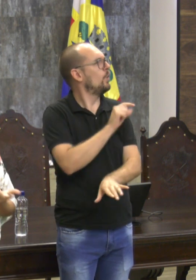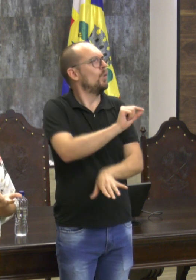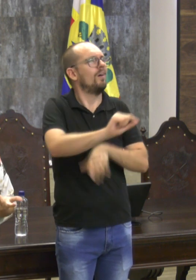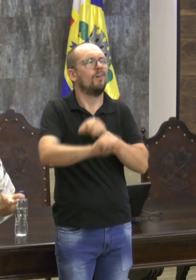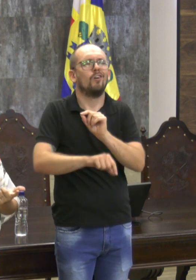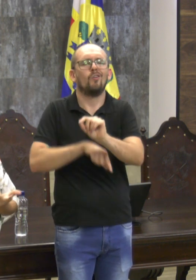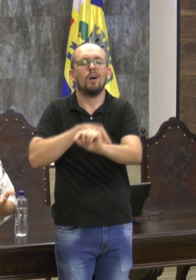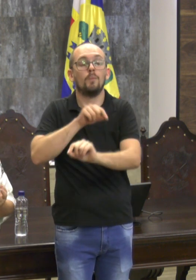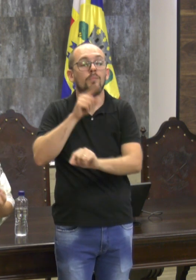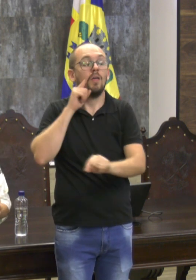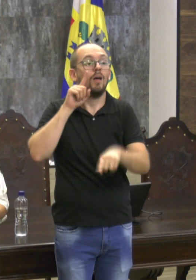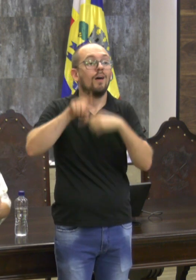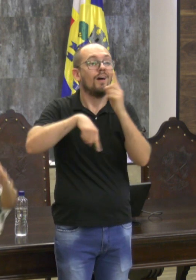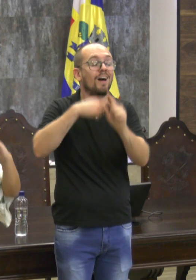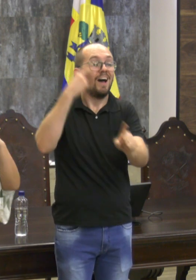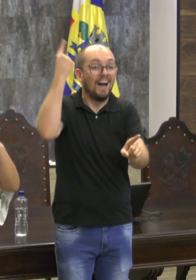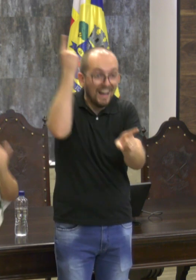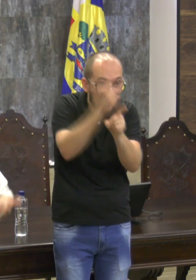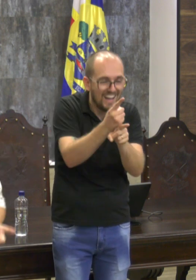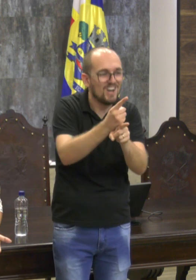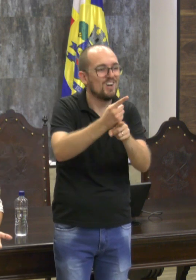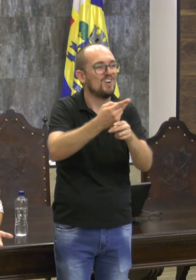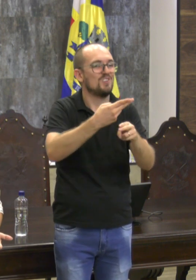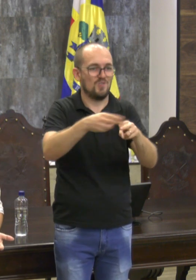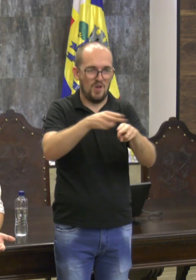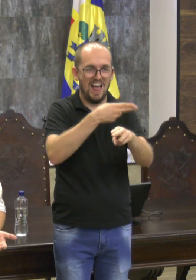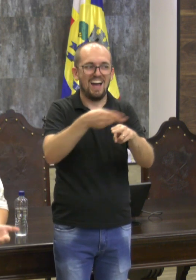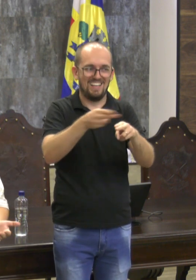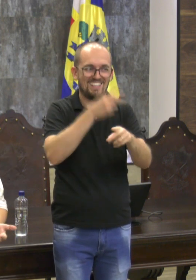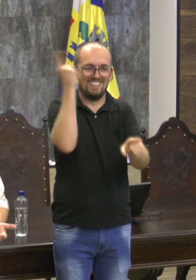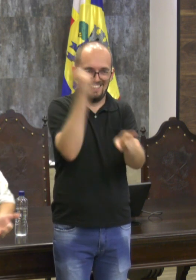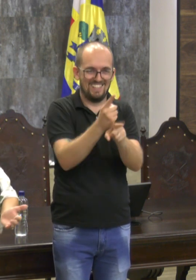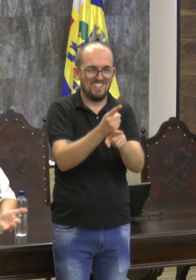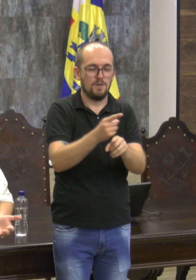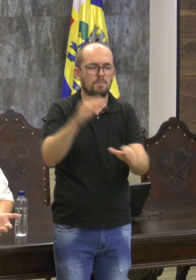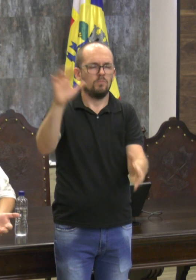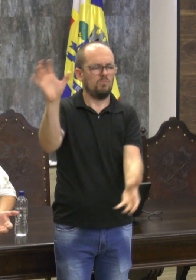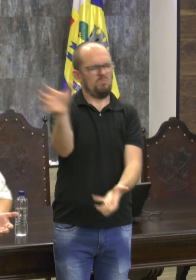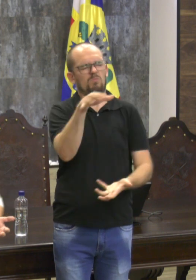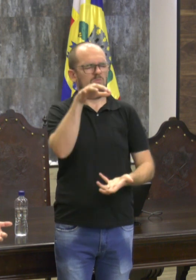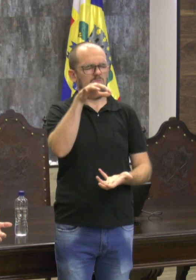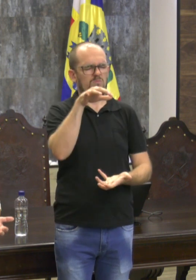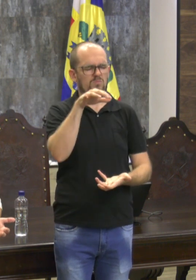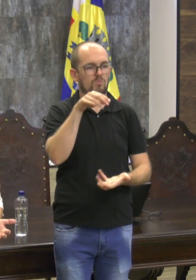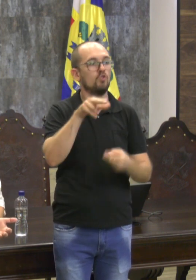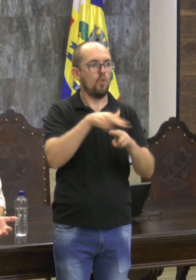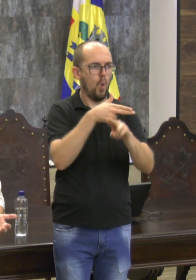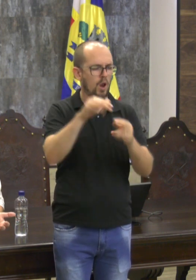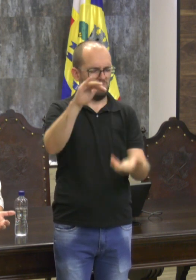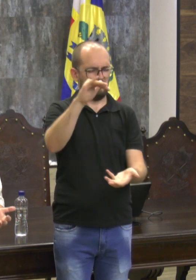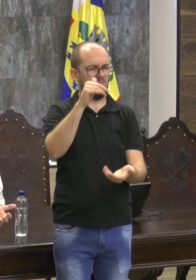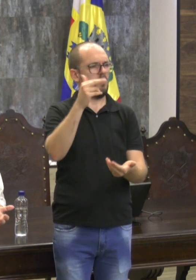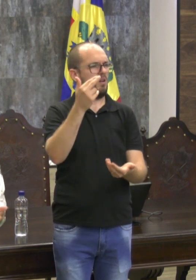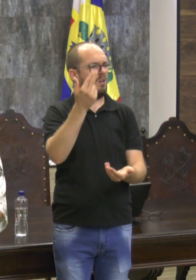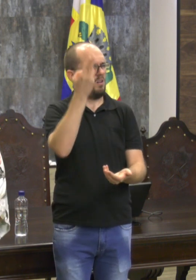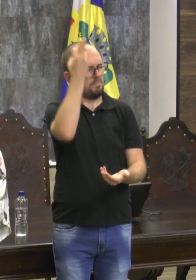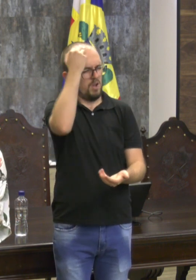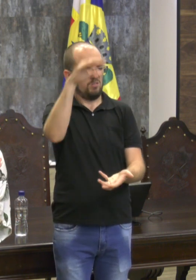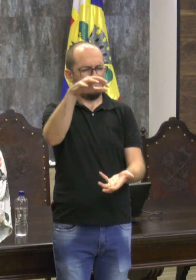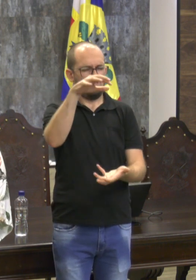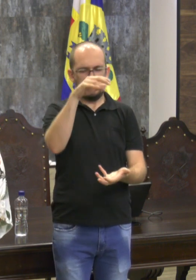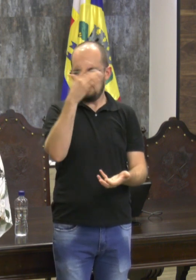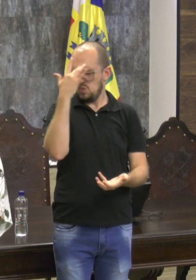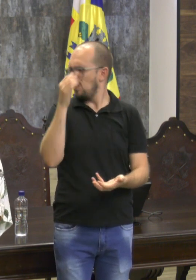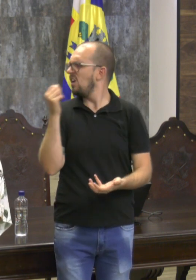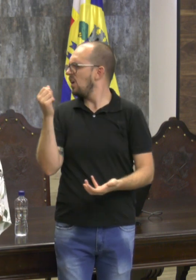hora que achou o ovo, foi dado para ele o ovo grandão na mão, ele pegou aquele ovo enorme, gente, enorme. Acho que não sei quantos